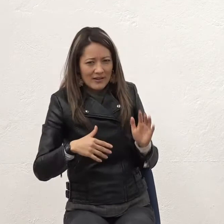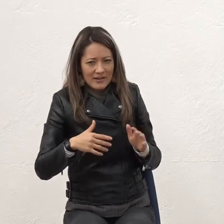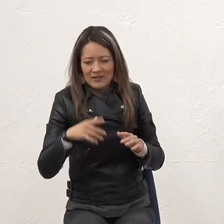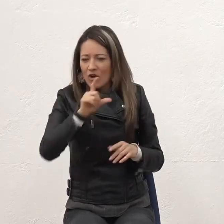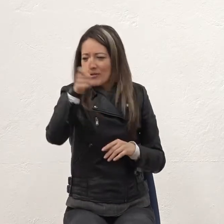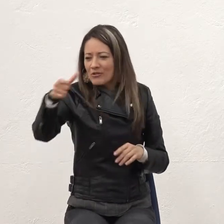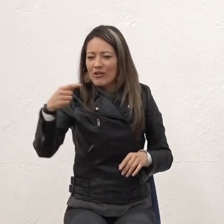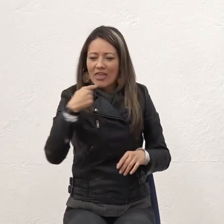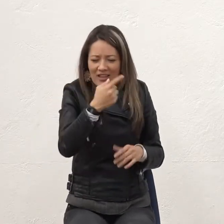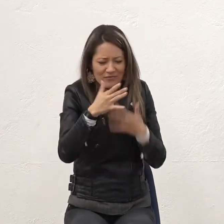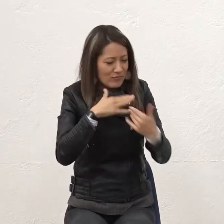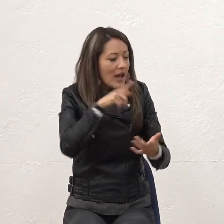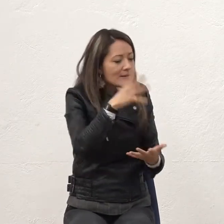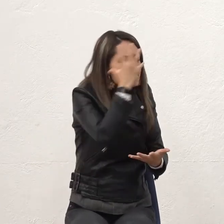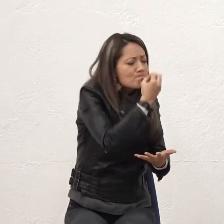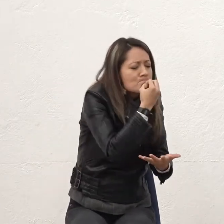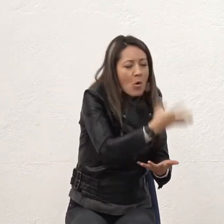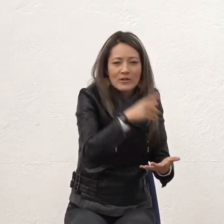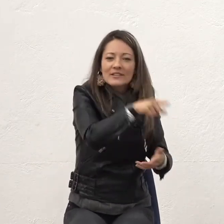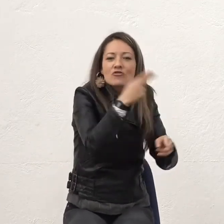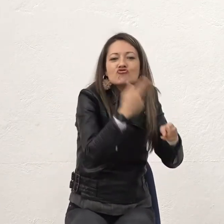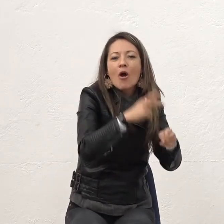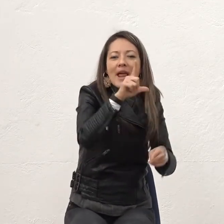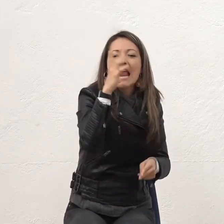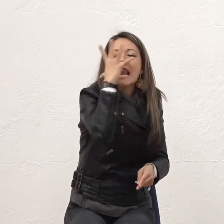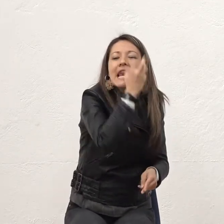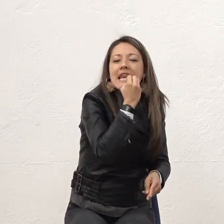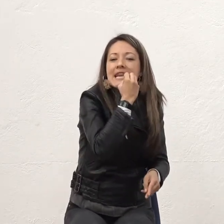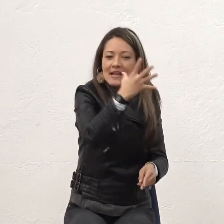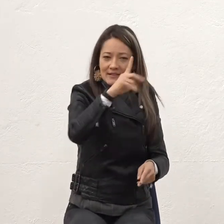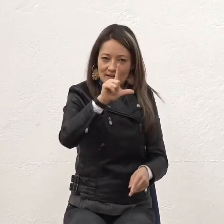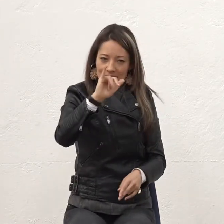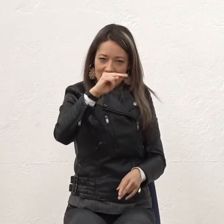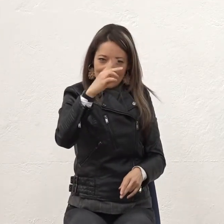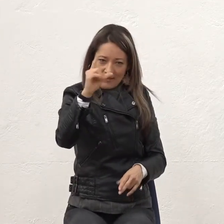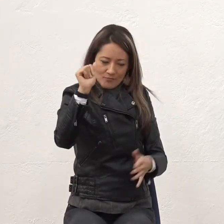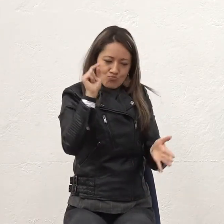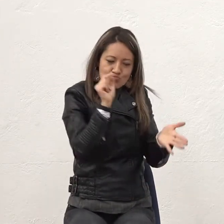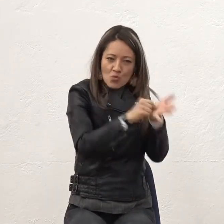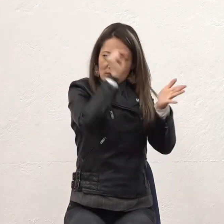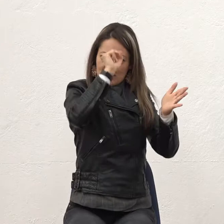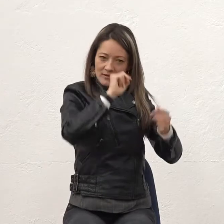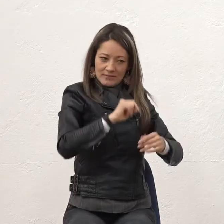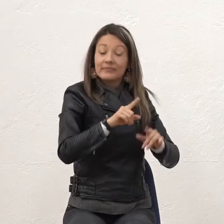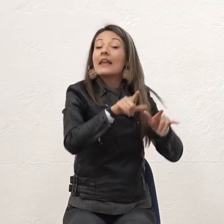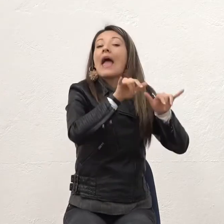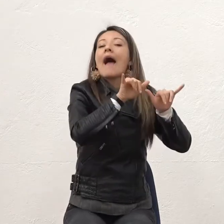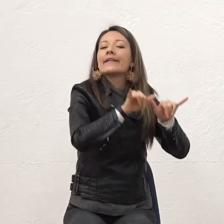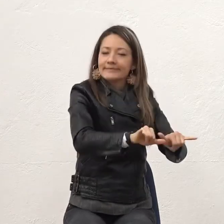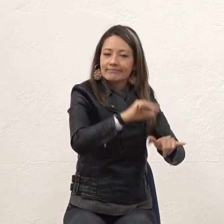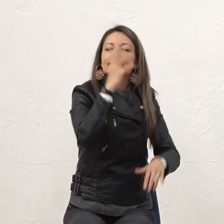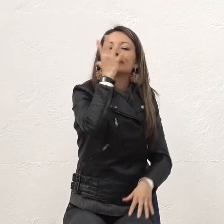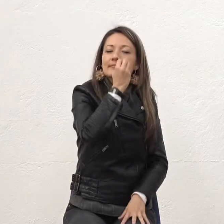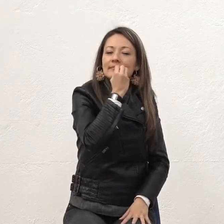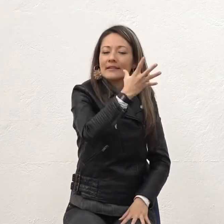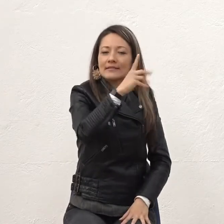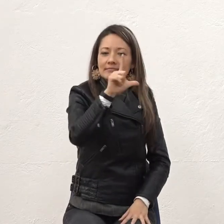digan los demás, ella se va a llamar Linda y punto. Y yo, y así se quedó,